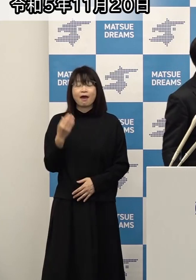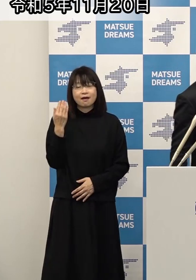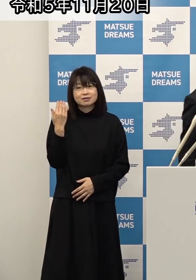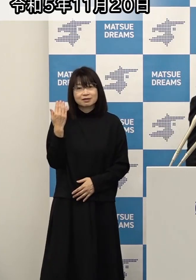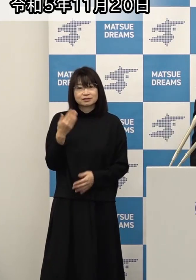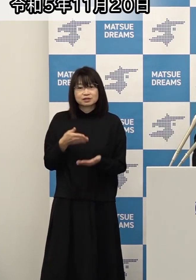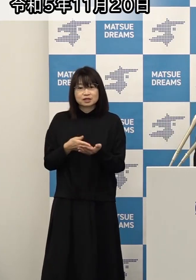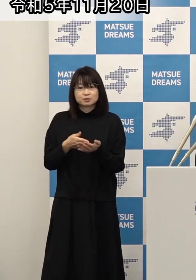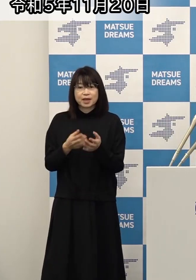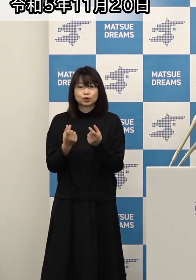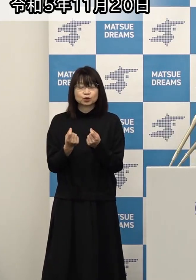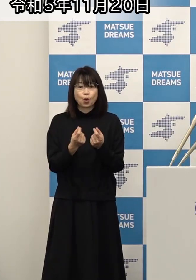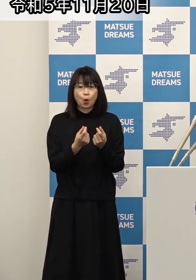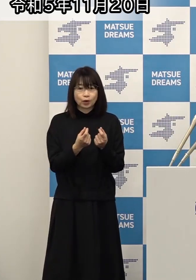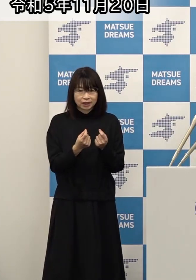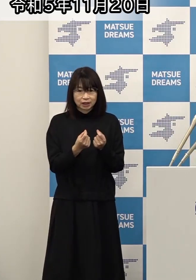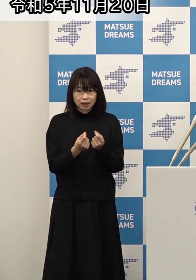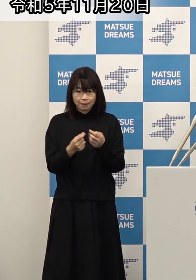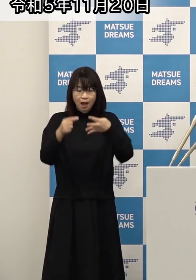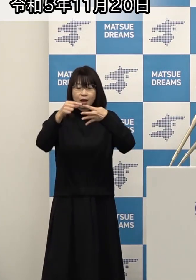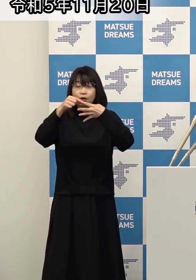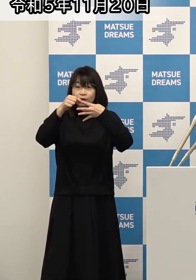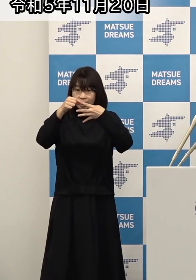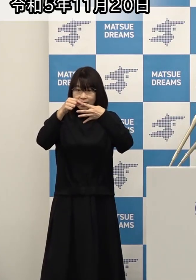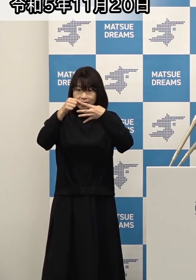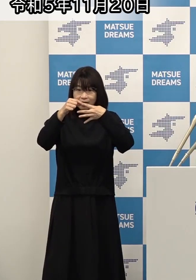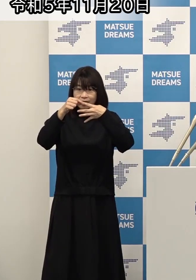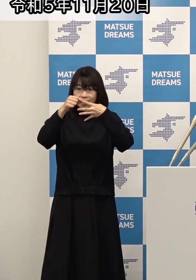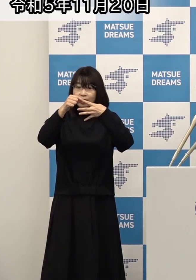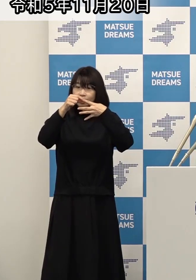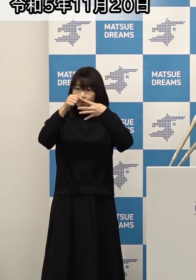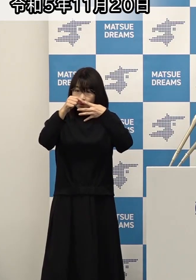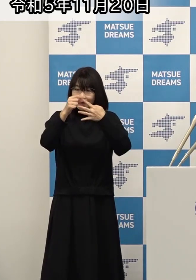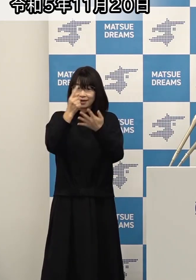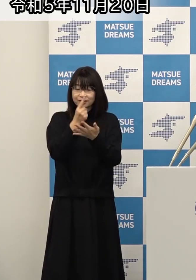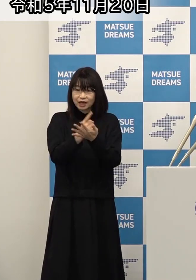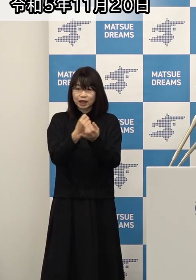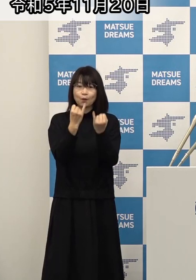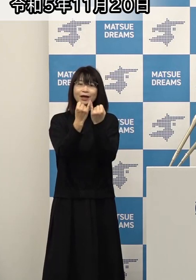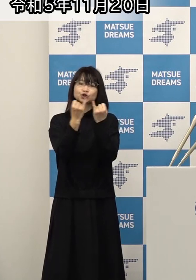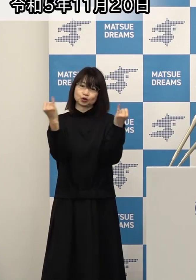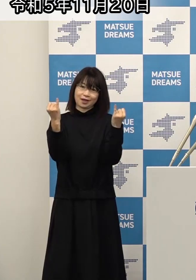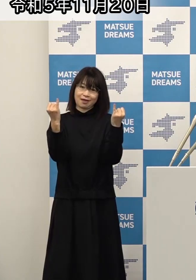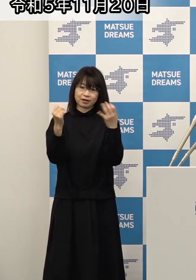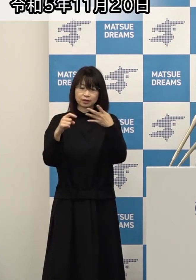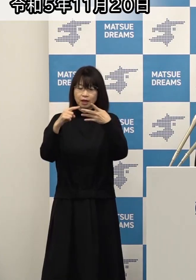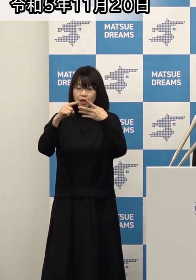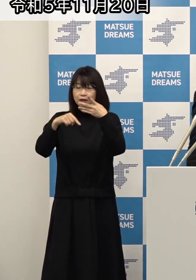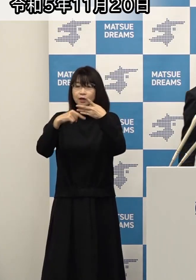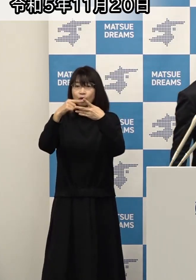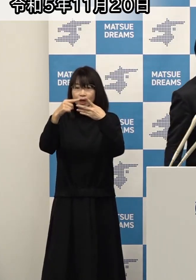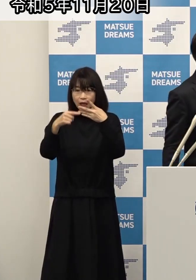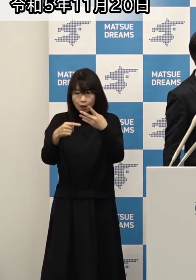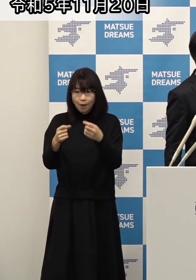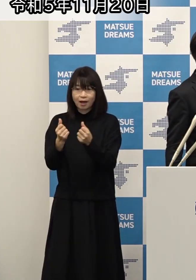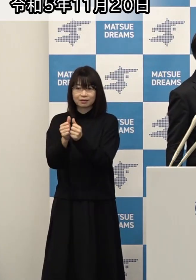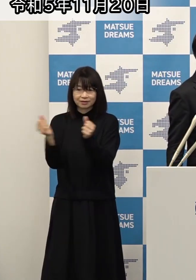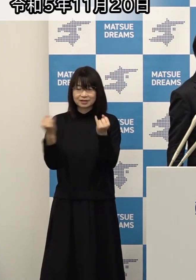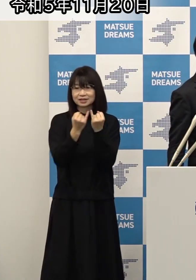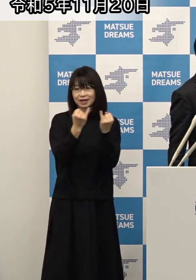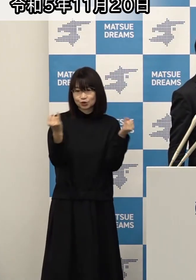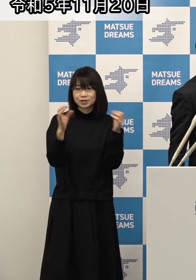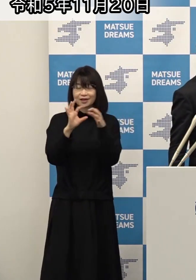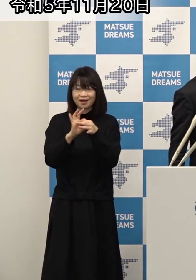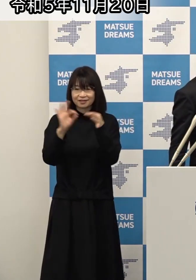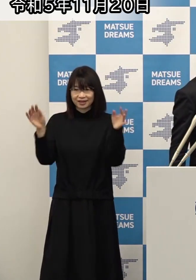、一部のハーフマラソン、レディースハーフマラソン以外はですね、男性の方の参加もできます。ぜひ振るってご